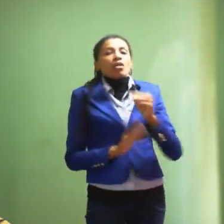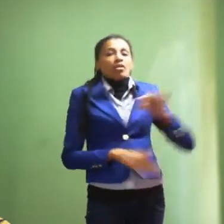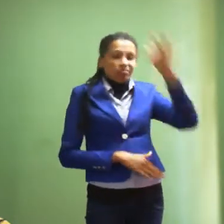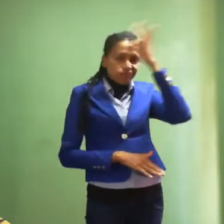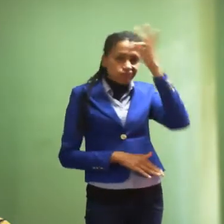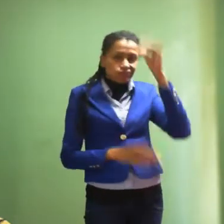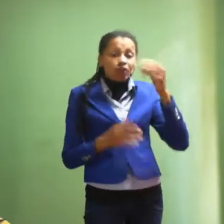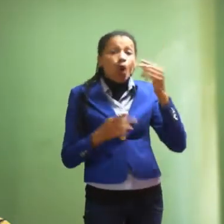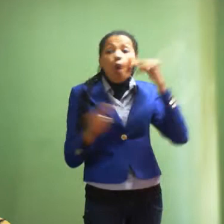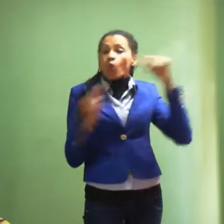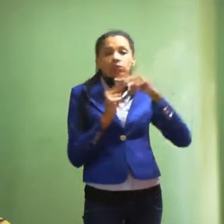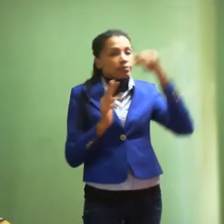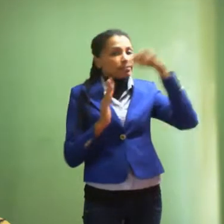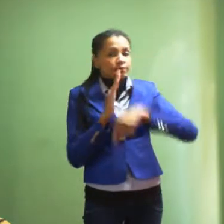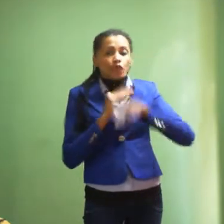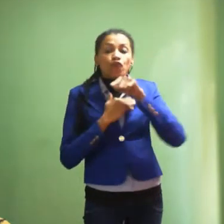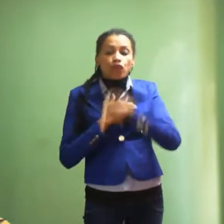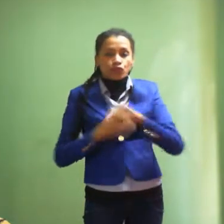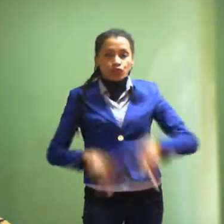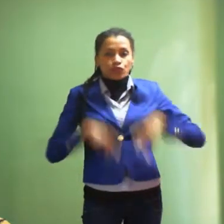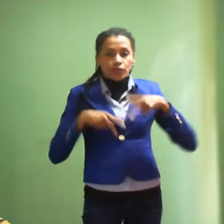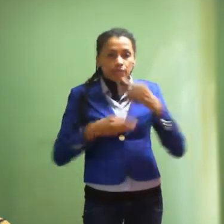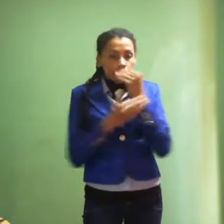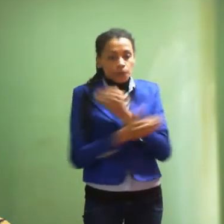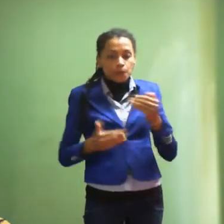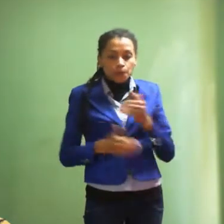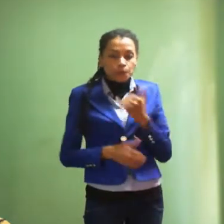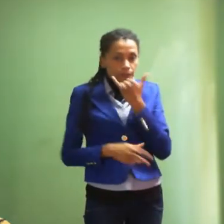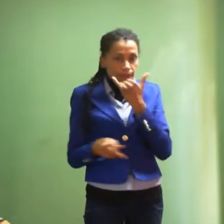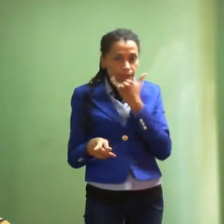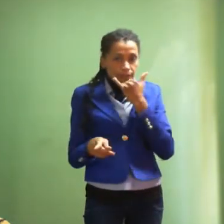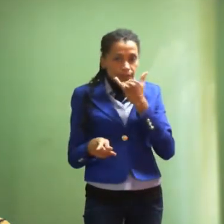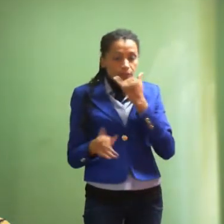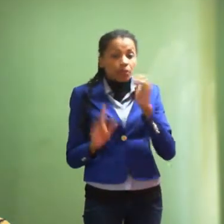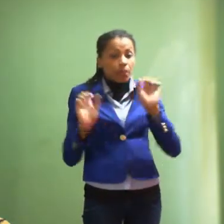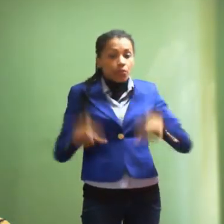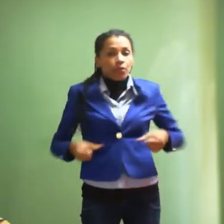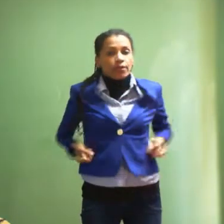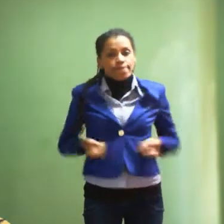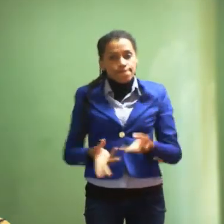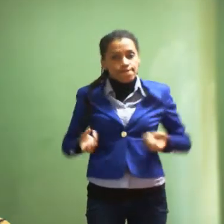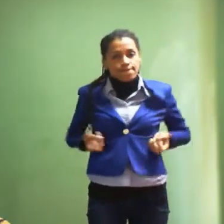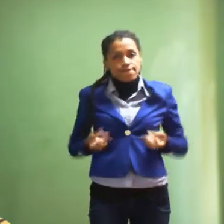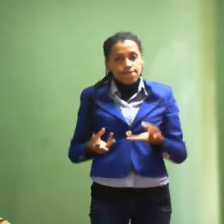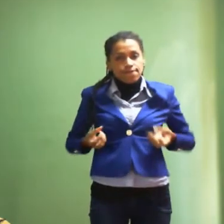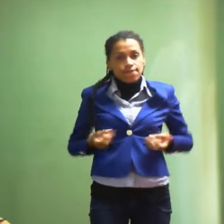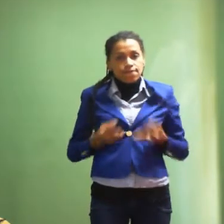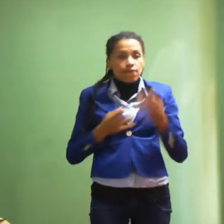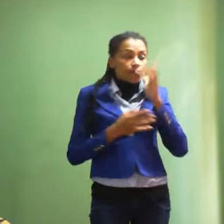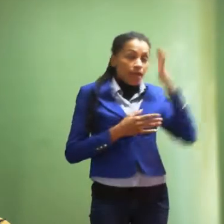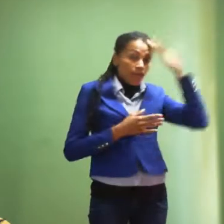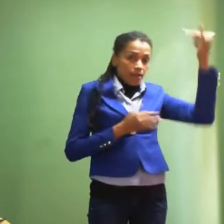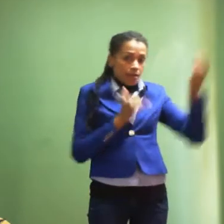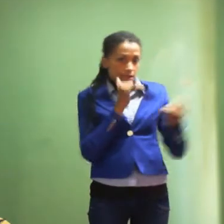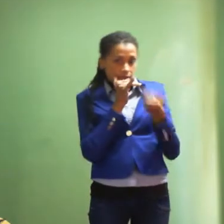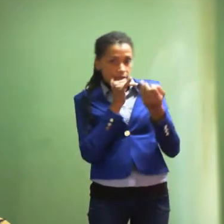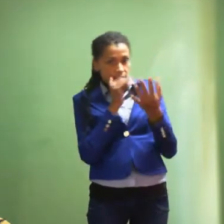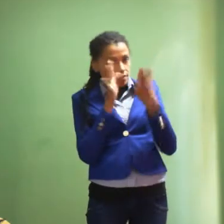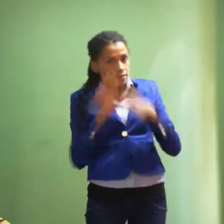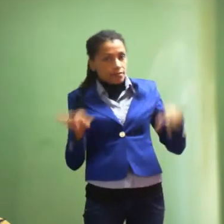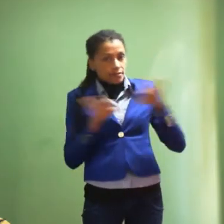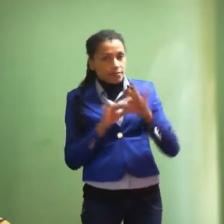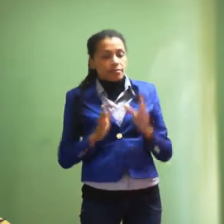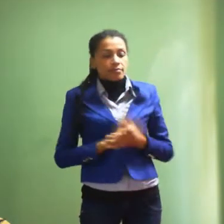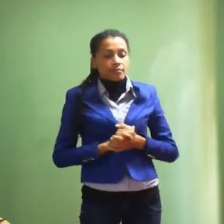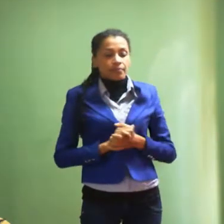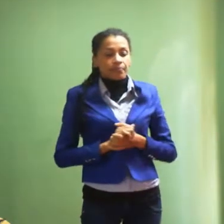clínico, que ella tenga todo ese contexto para que pueda de esa manera actuar coherentemente con lo que el niño trae y con lo que puede exigir en el caso de la